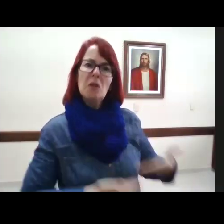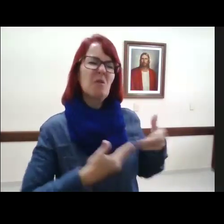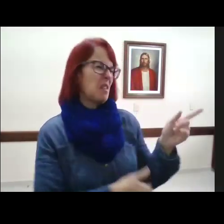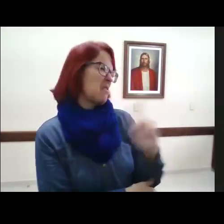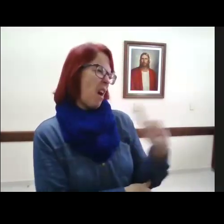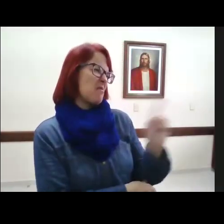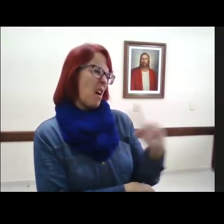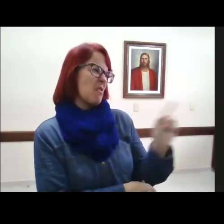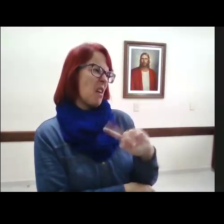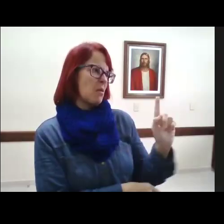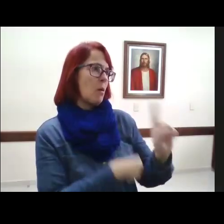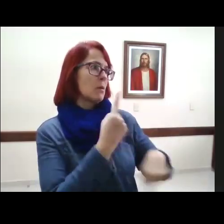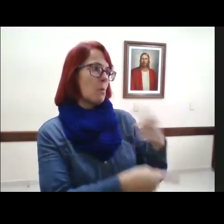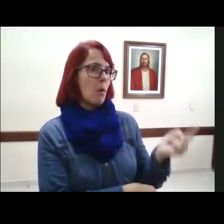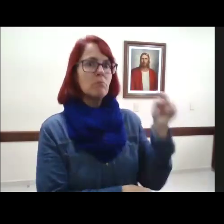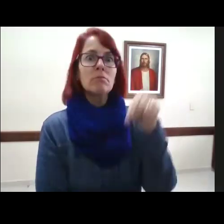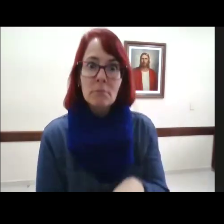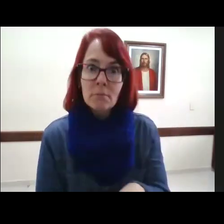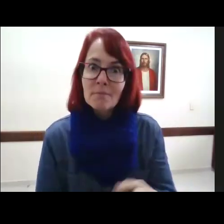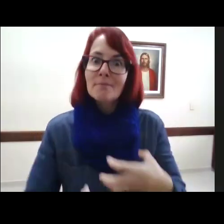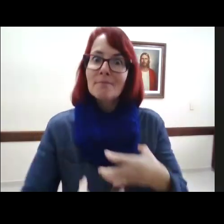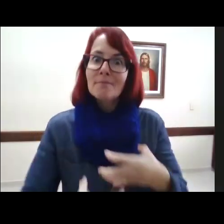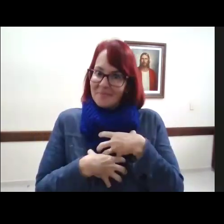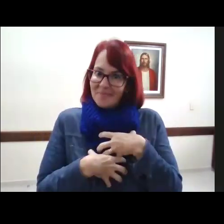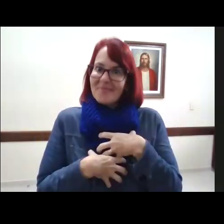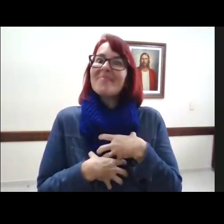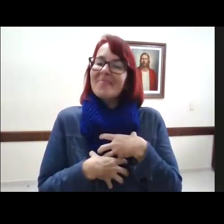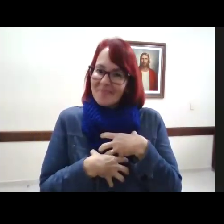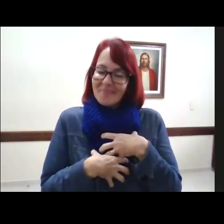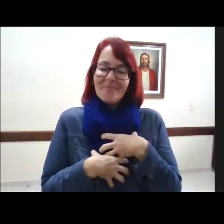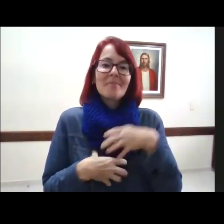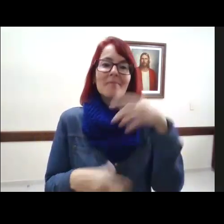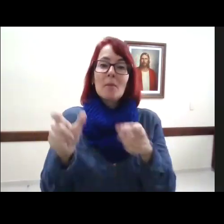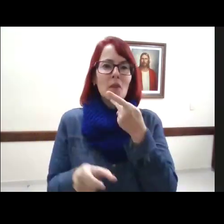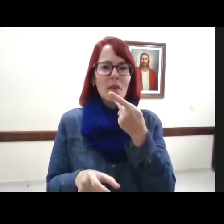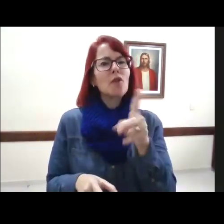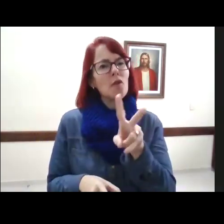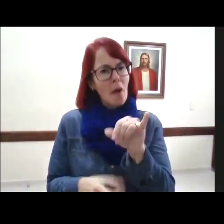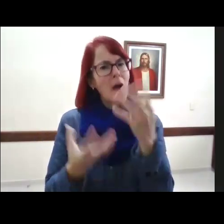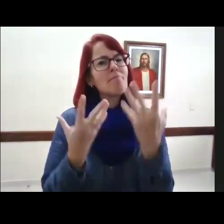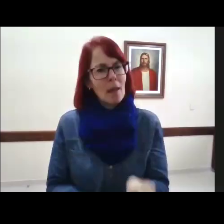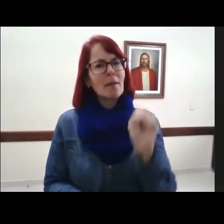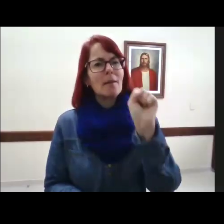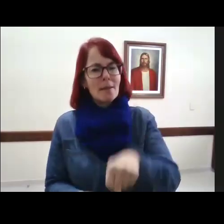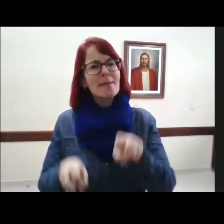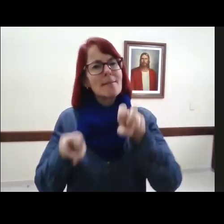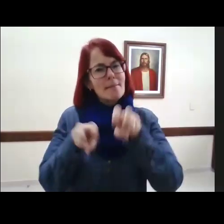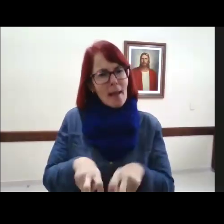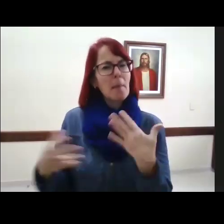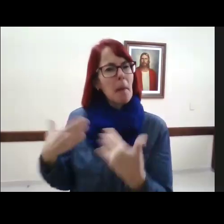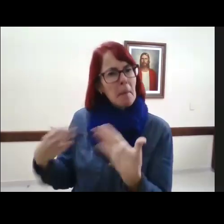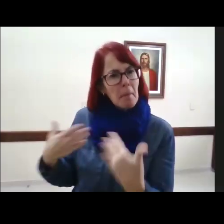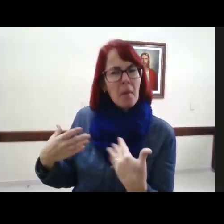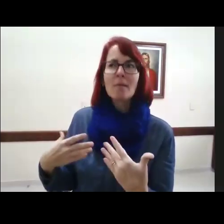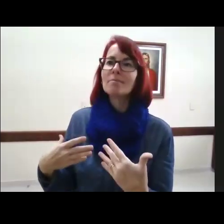aceita." E quando eu cheguei aqui, eu senti uma coisa que todos falavam assim: "Você vai ser aceita. Senta aqui com a gente, vamos conversar."